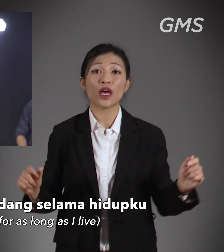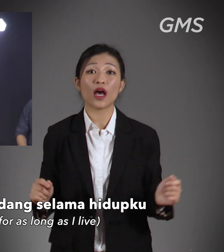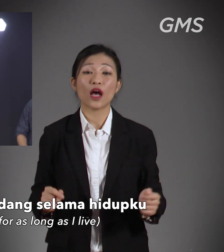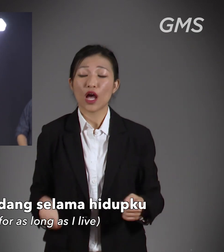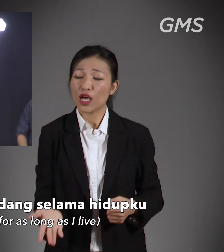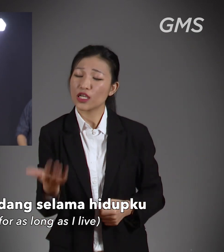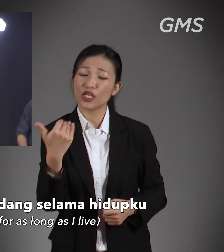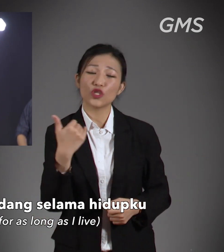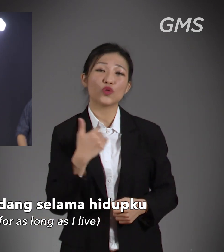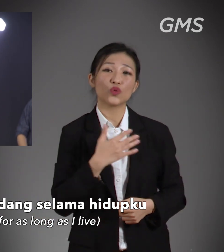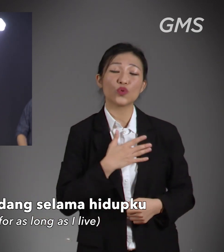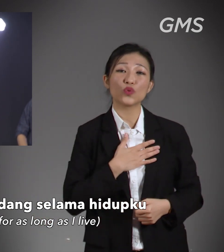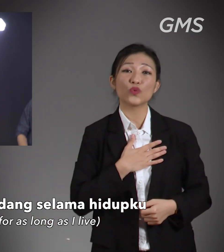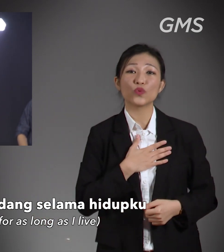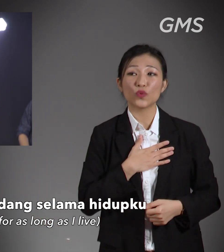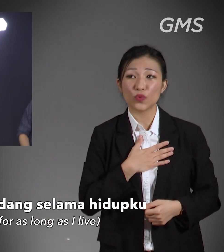selama